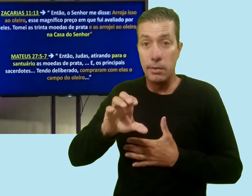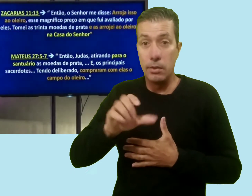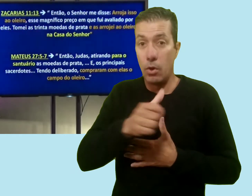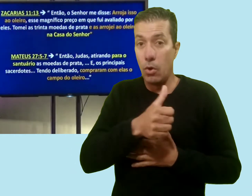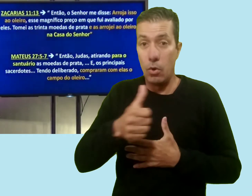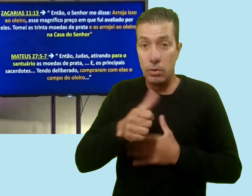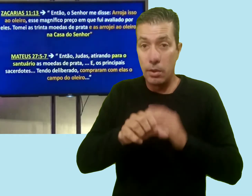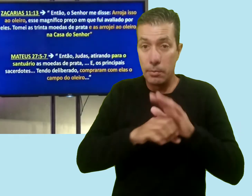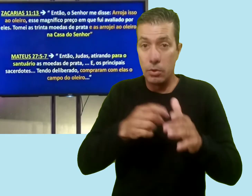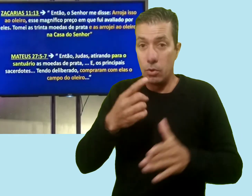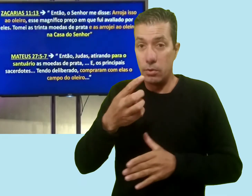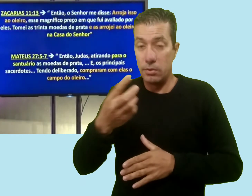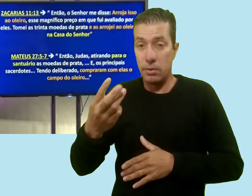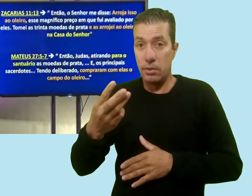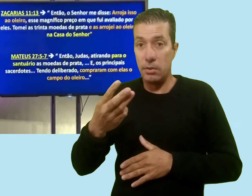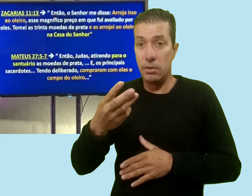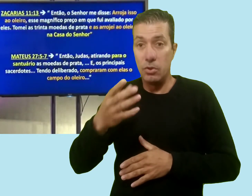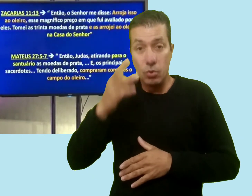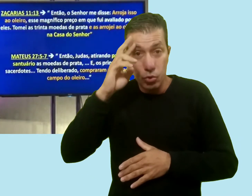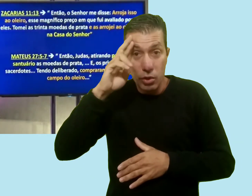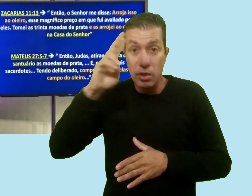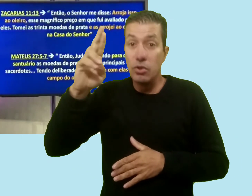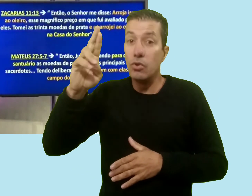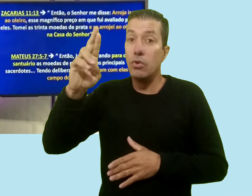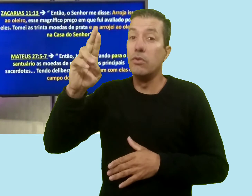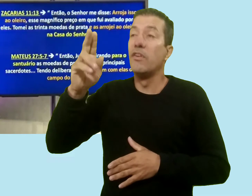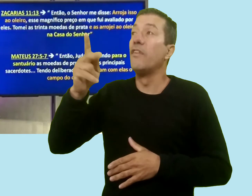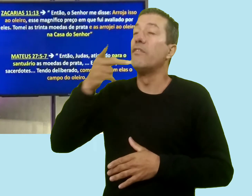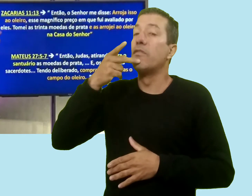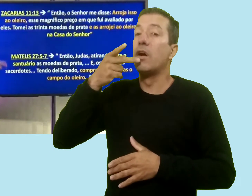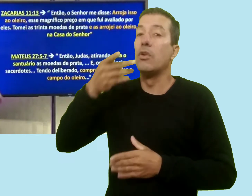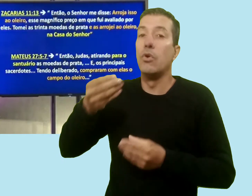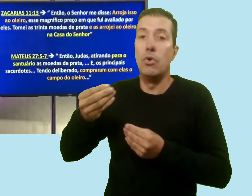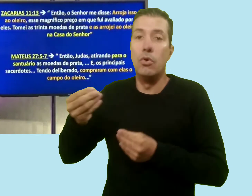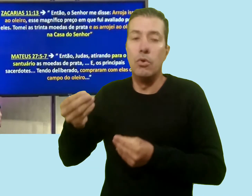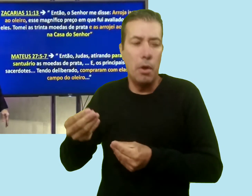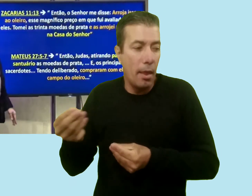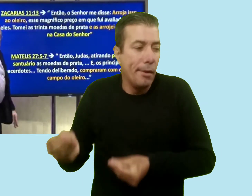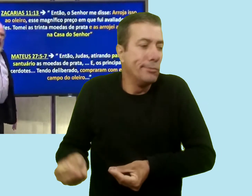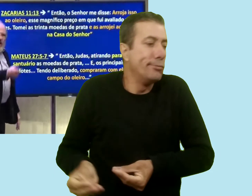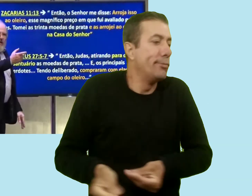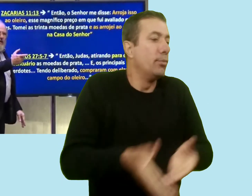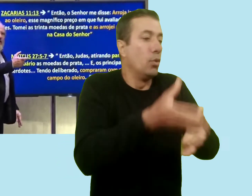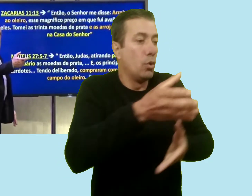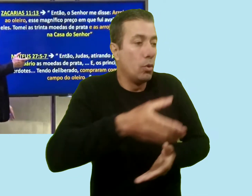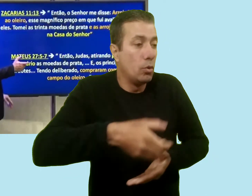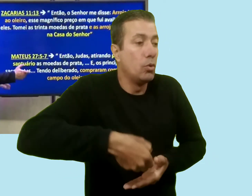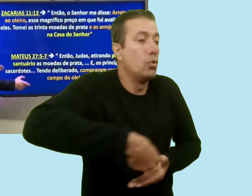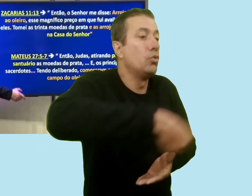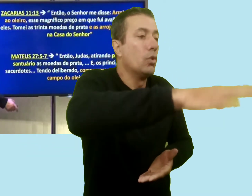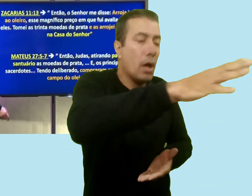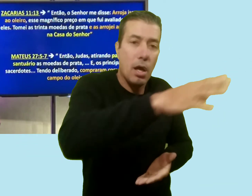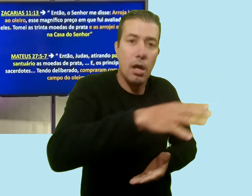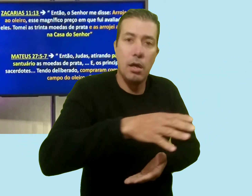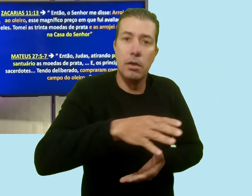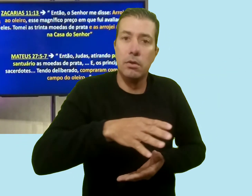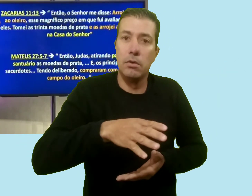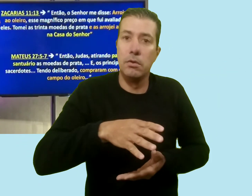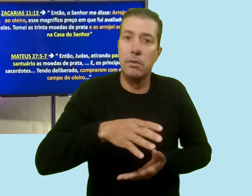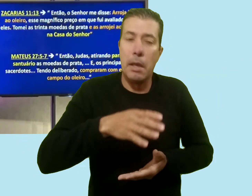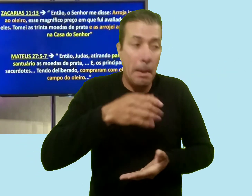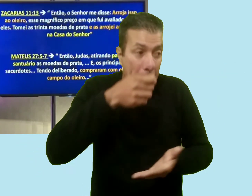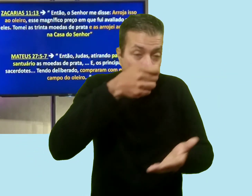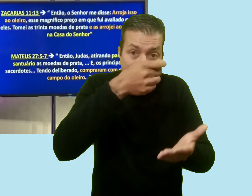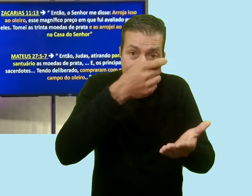Zacarias 11:13. Então o Senhor me disse, arroja isso, sabe o que é arrojar? É jogar. Arroja isso ao